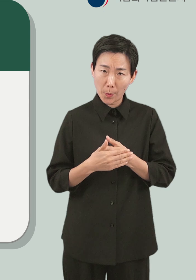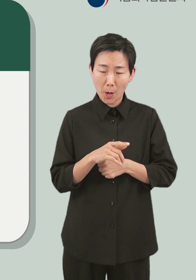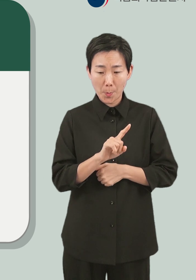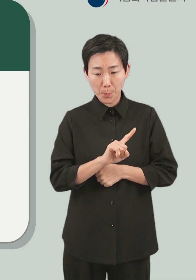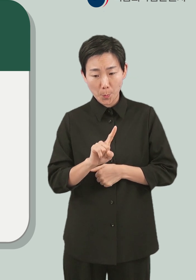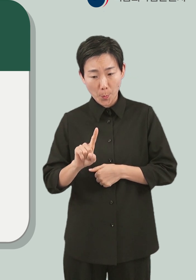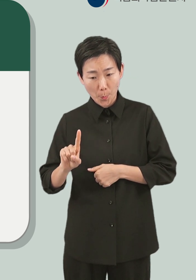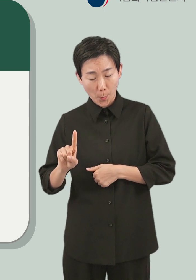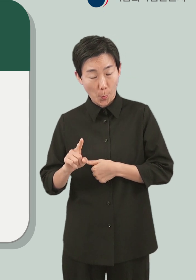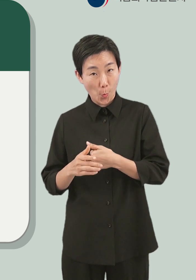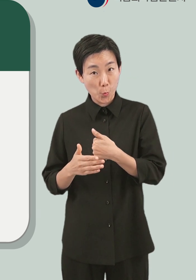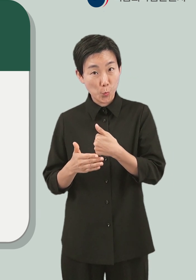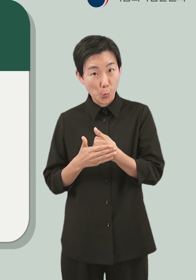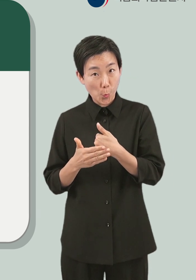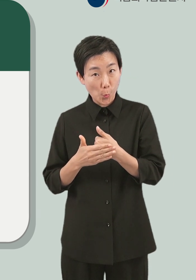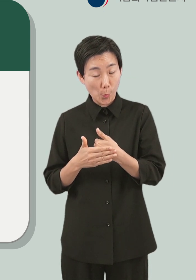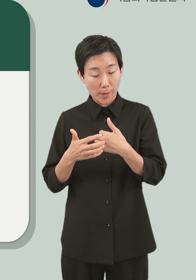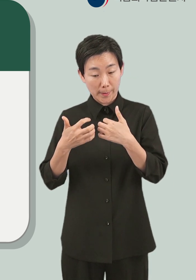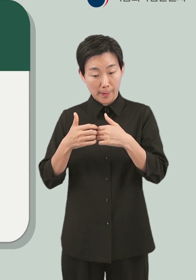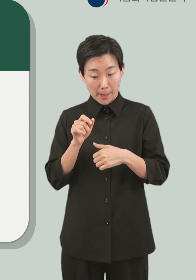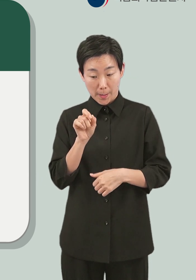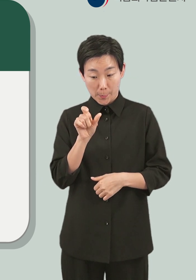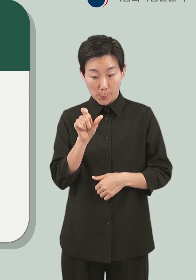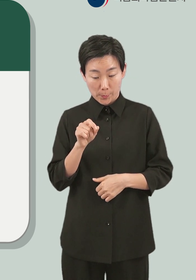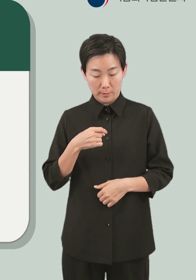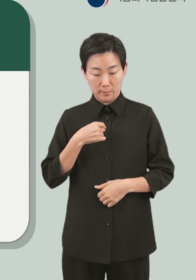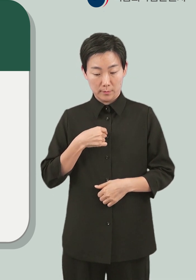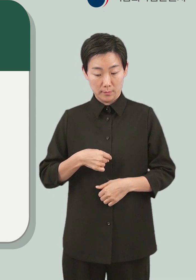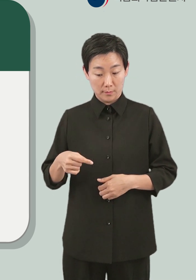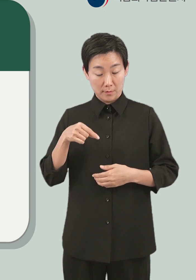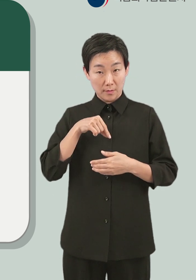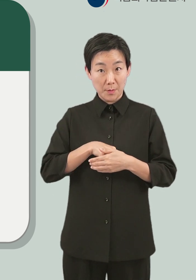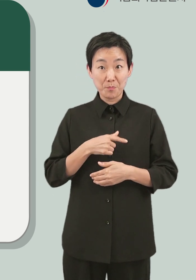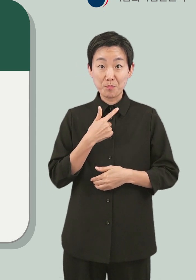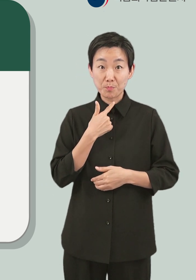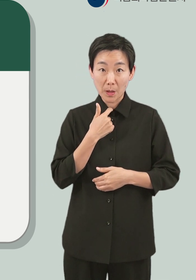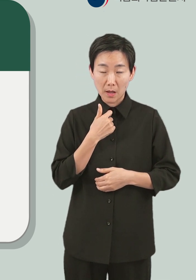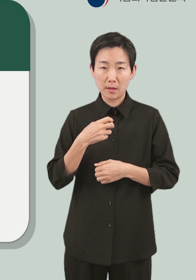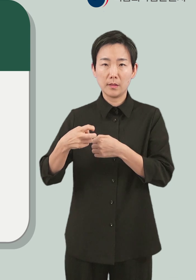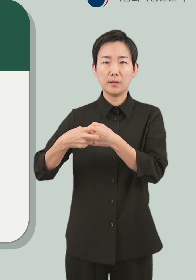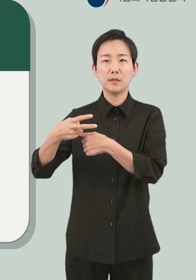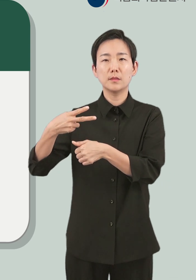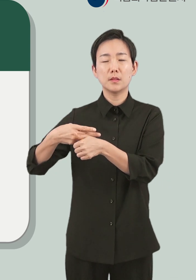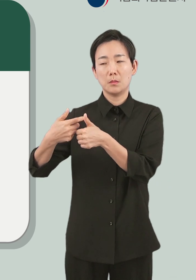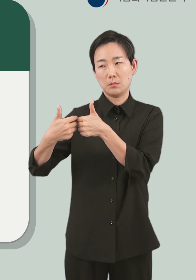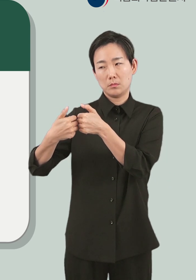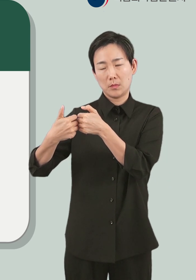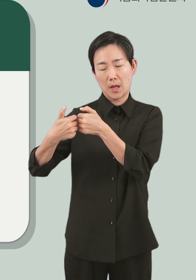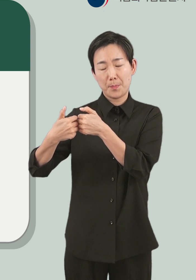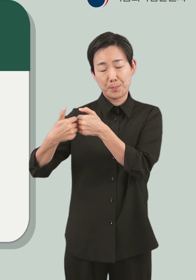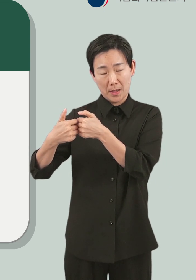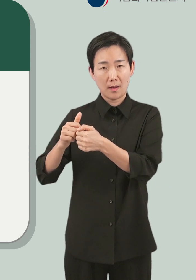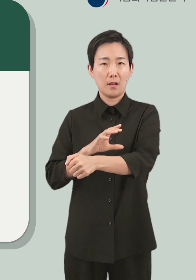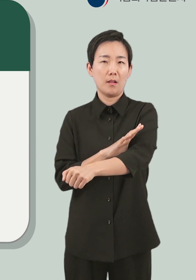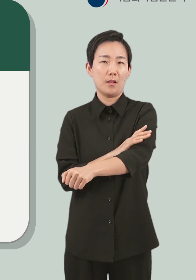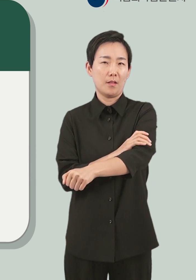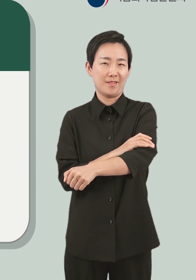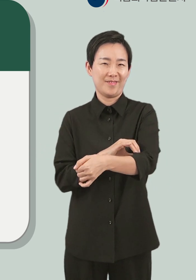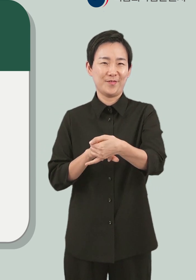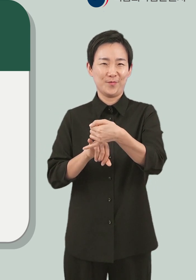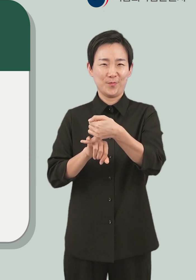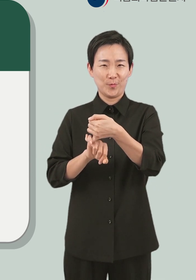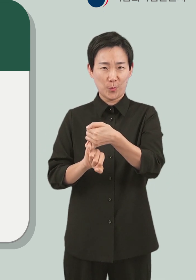심장 박동기 등 이식형 의료기기를 장착하고 있는 환자는 의사의 지시에 따라 사용해야 합니다. 측정 결과를